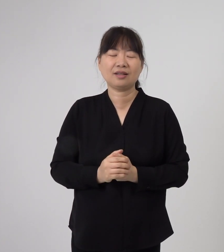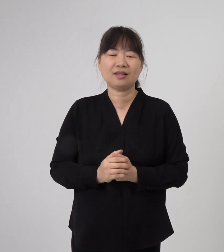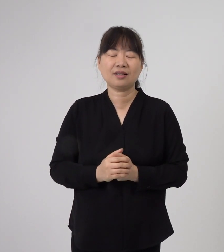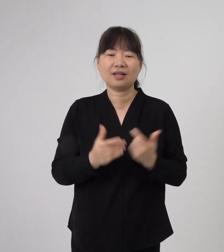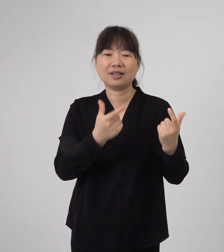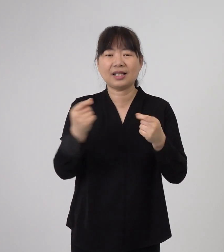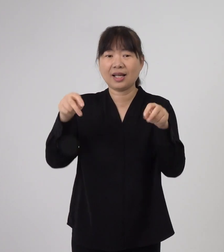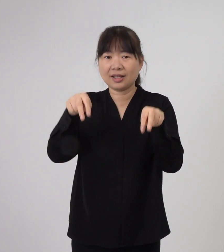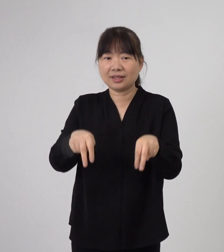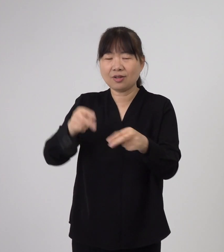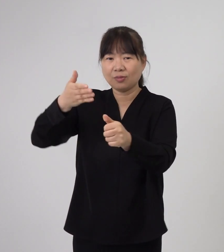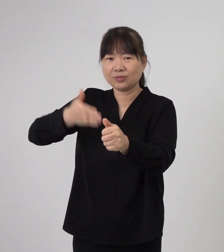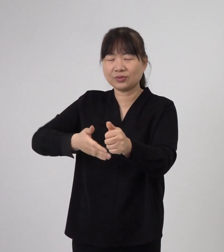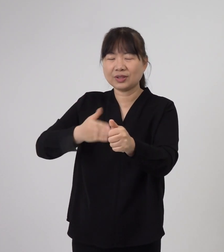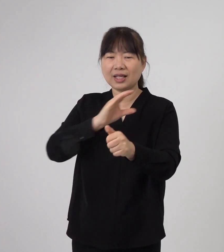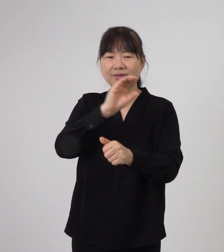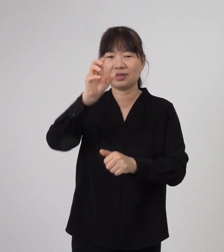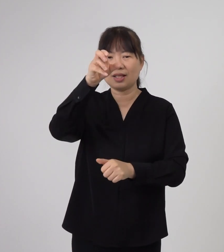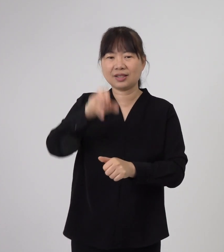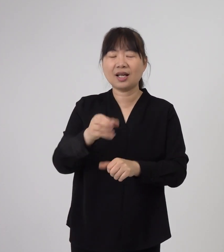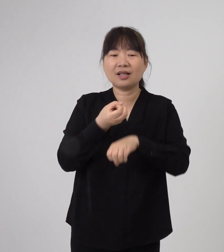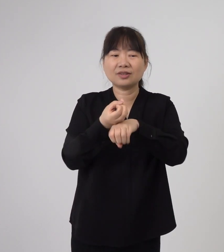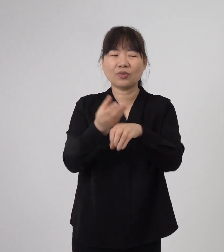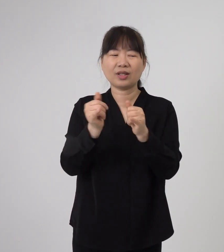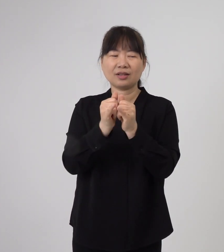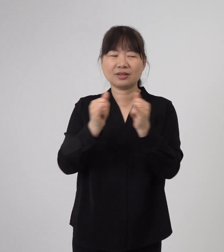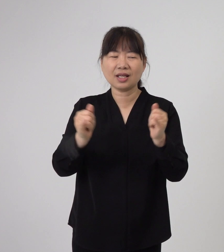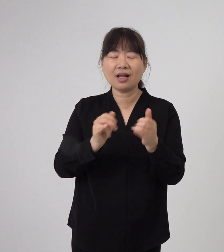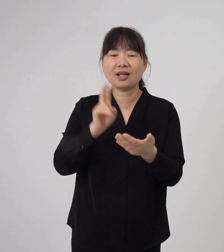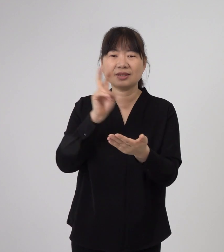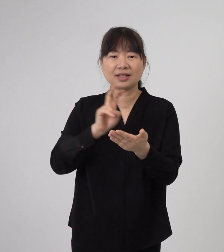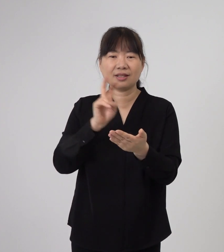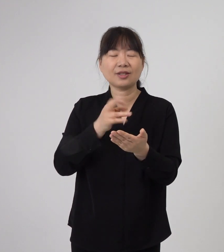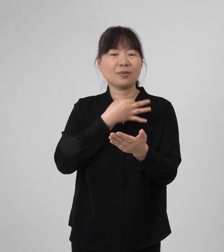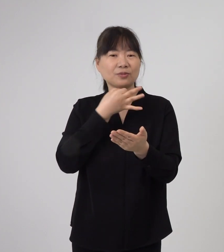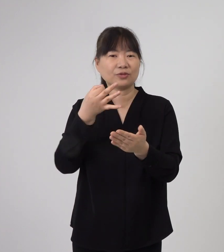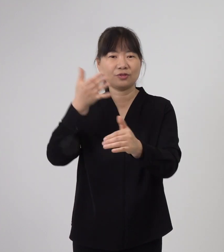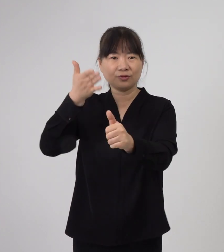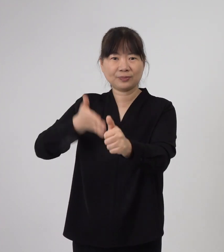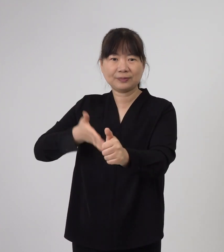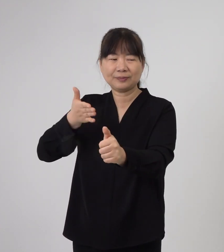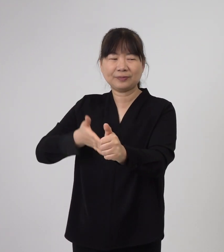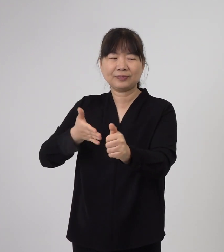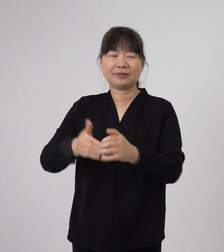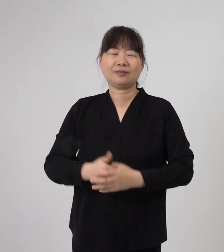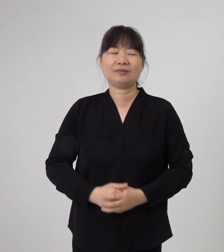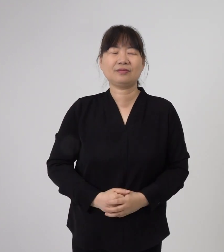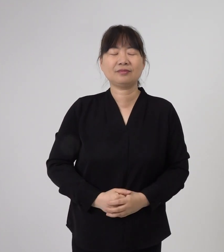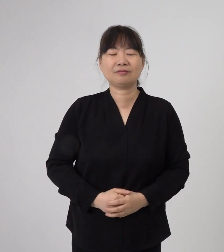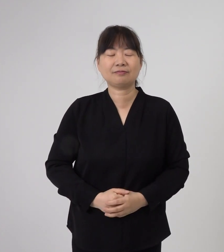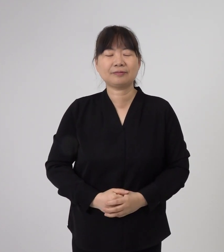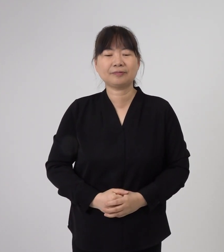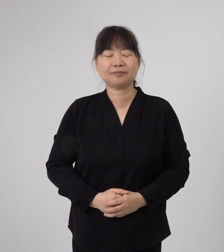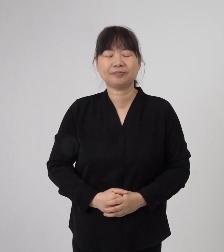다 일어나십시다. 십자가의 전달자, 우리 찬양하십시다.